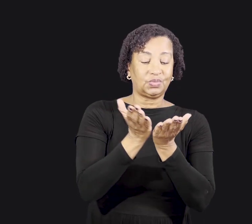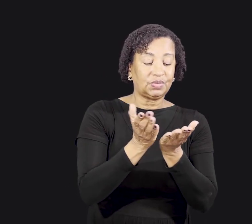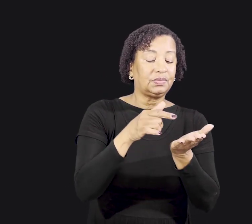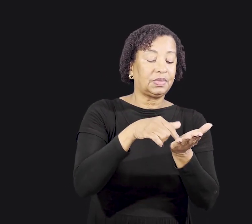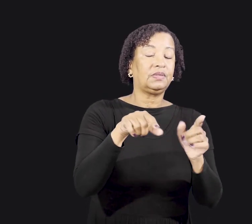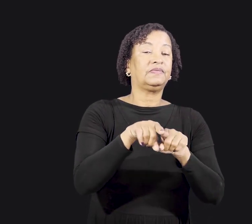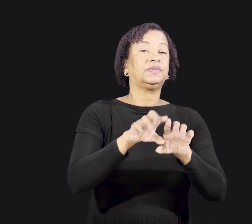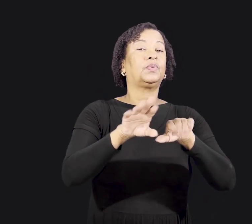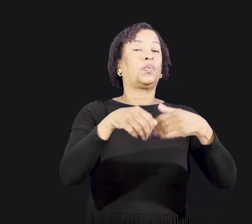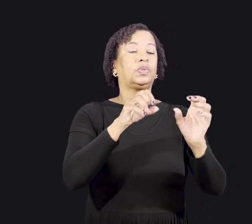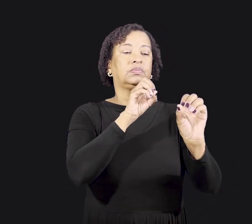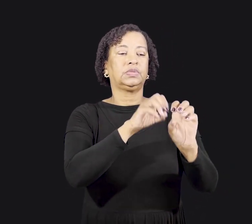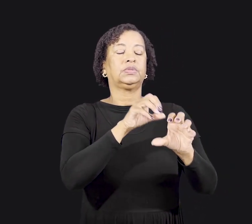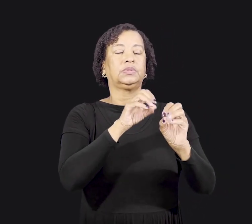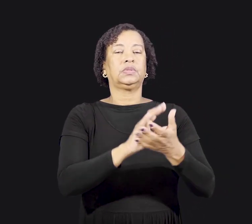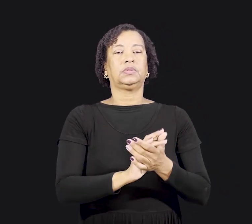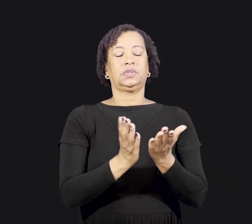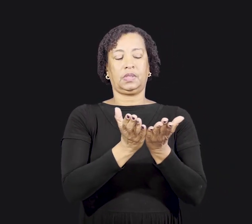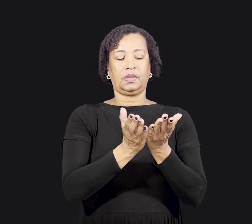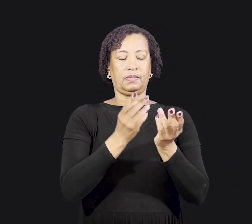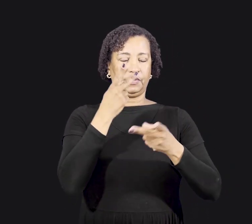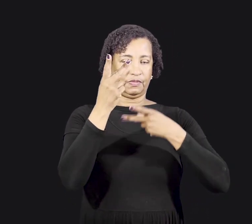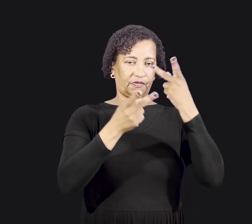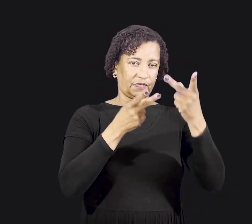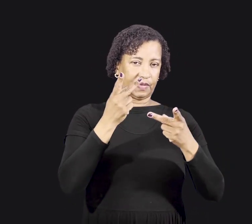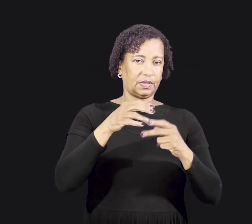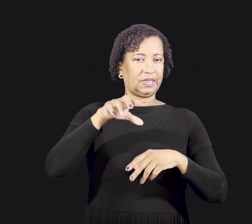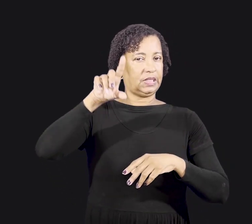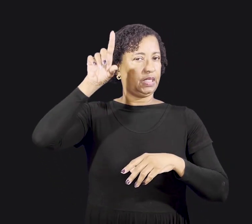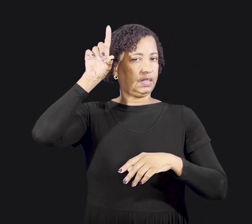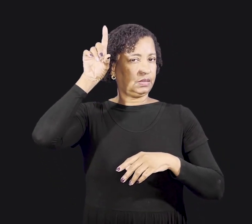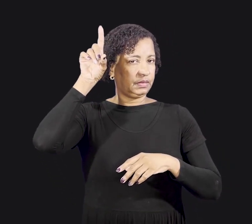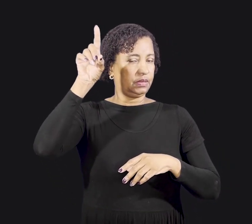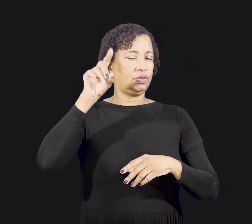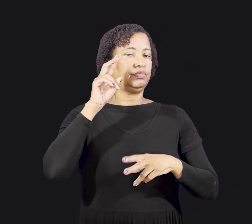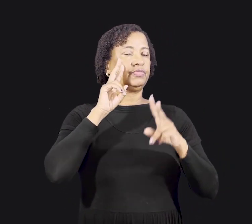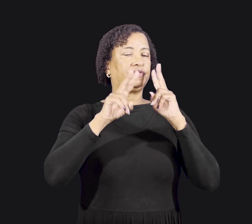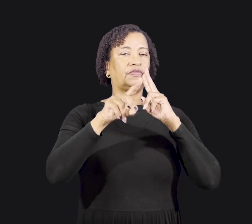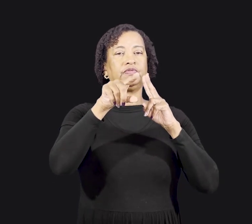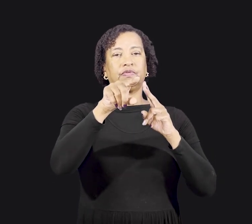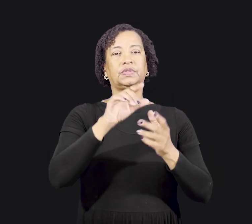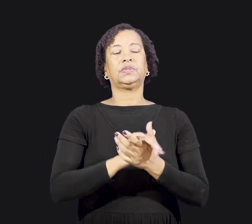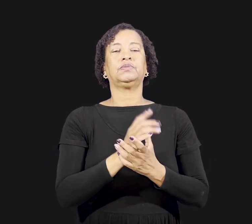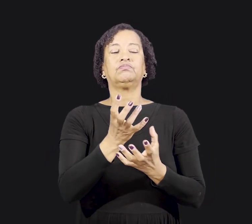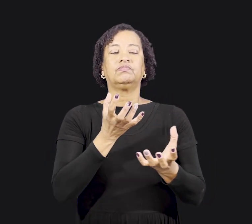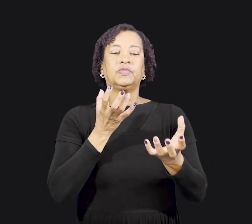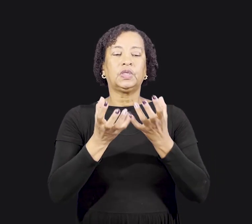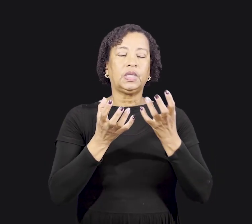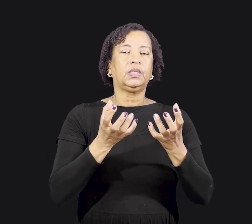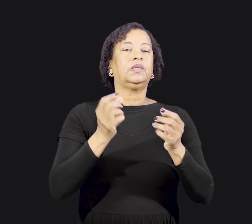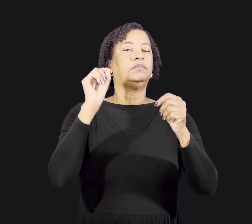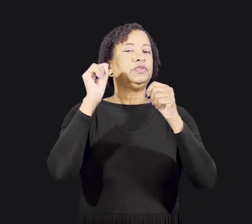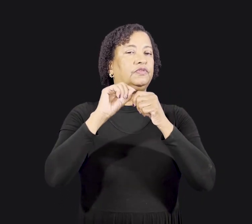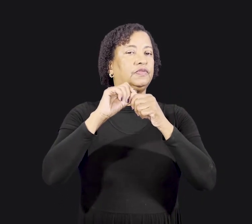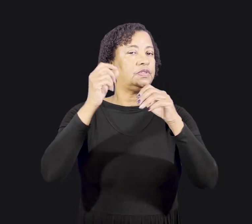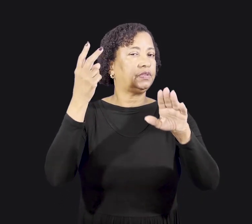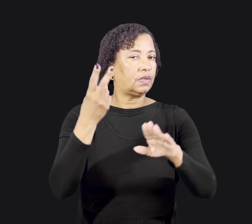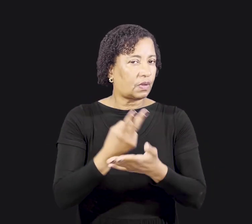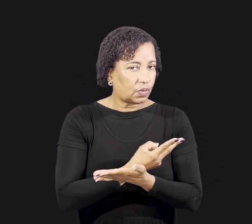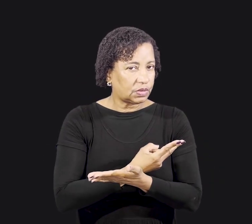ela é ensinada. A Bíblia diz que é Deus quem efetua em vocês tanto o querer quanto o realizar, de acordo com a